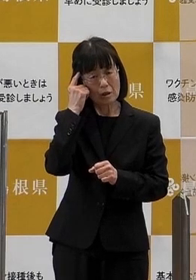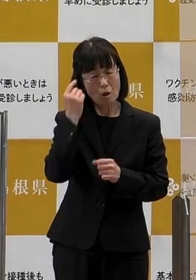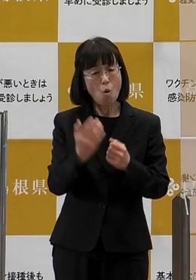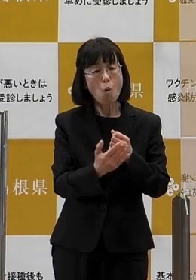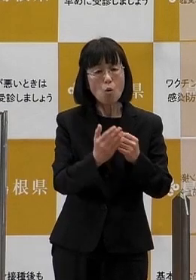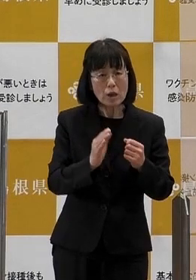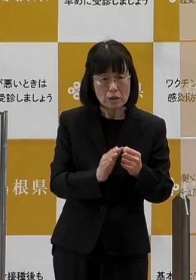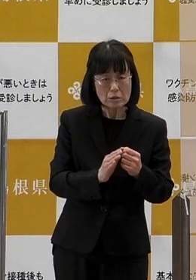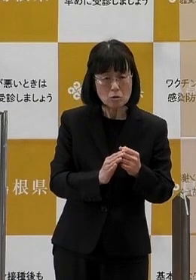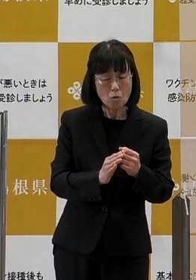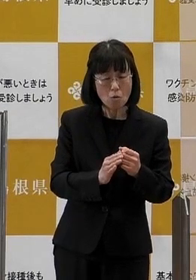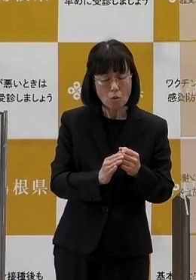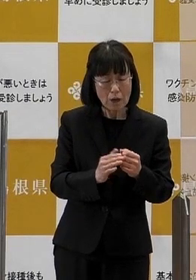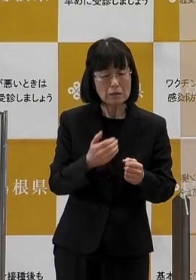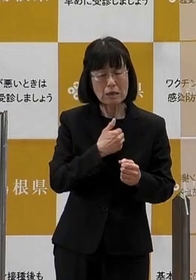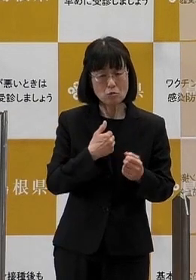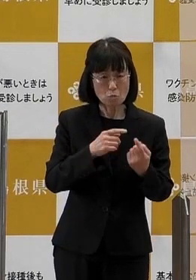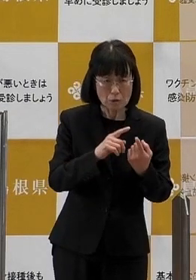ると、